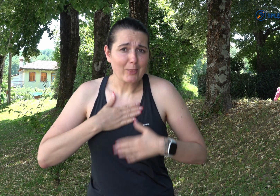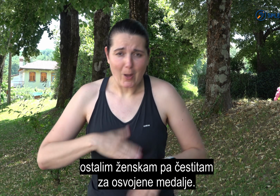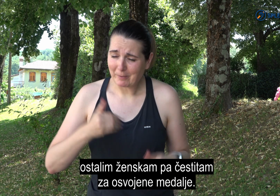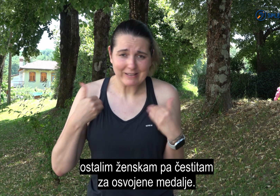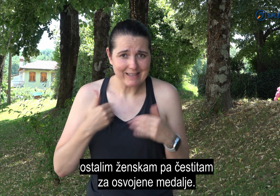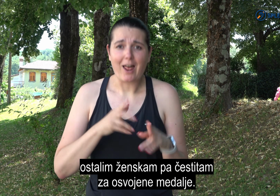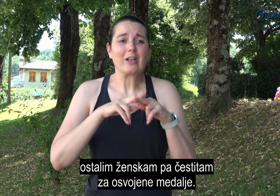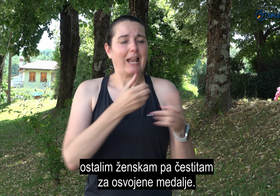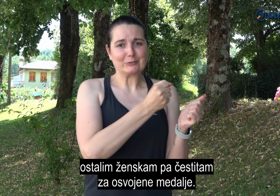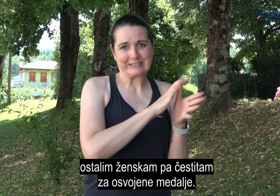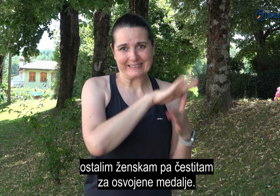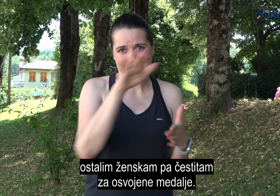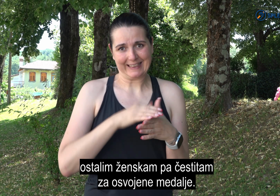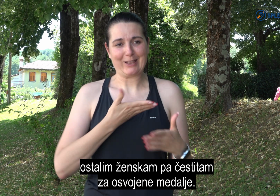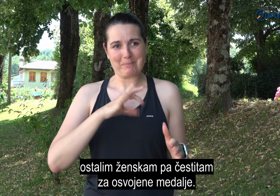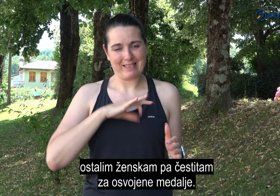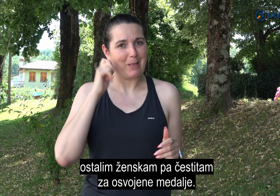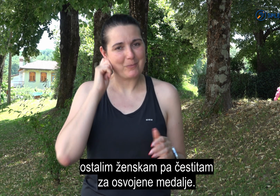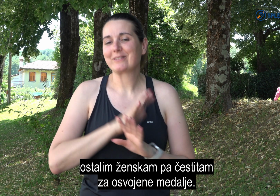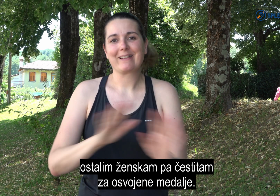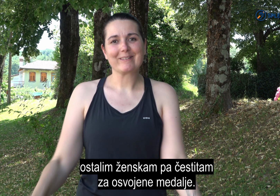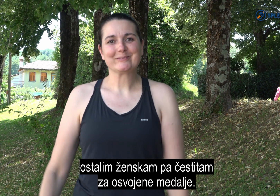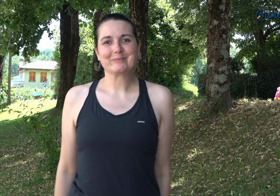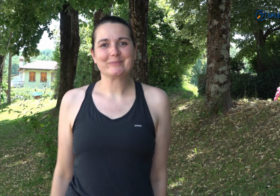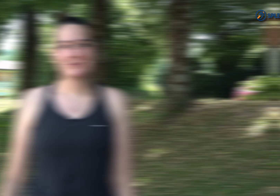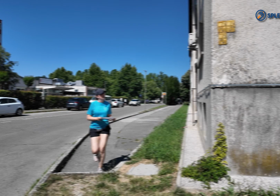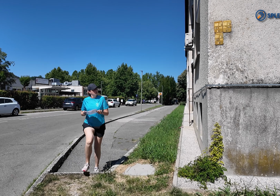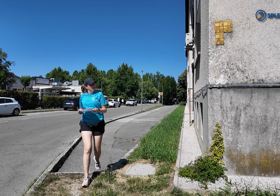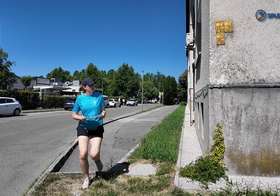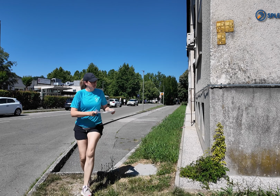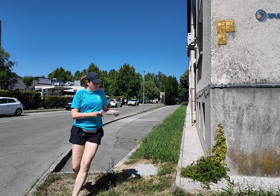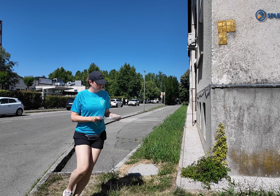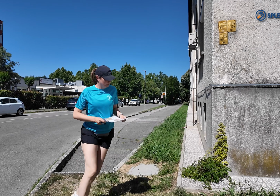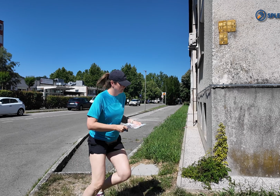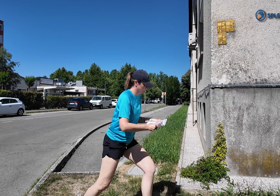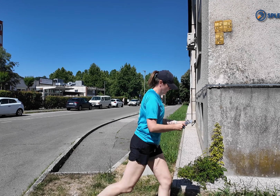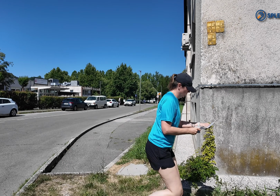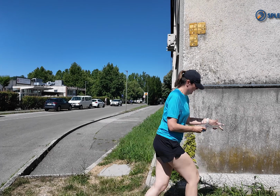Vesela sem 4. mesta, ostalim ženskam pa čestitam za osvojene medalje.